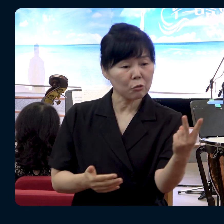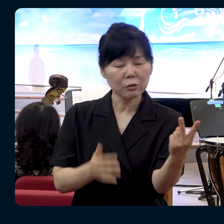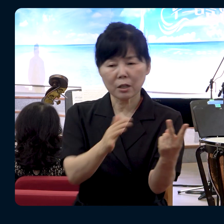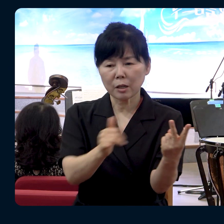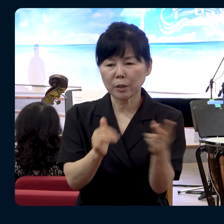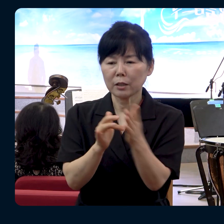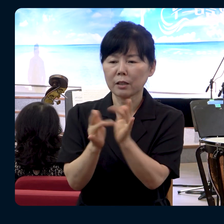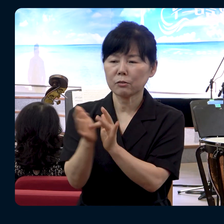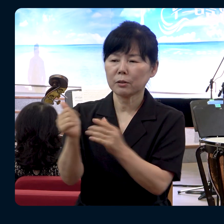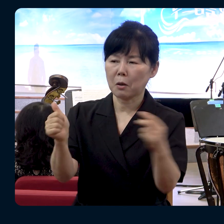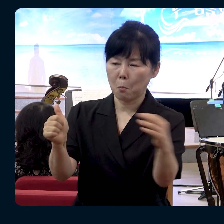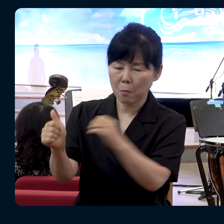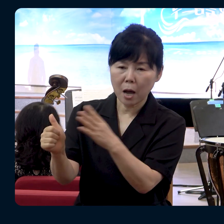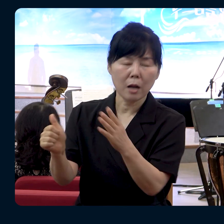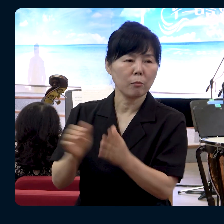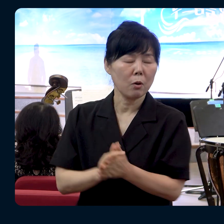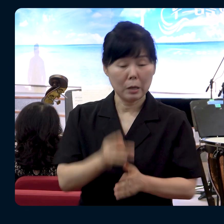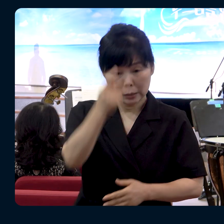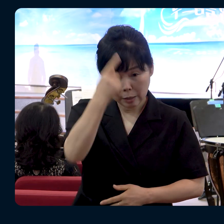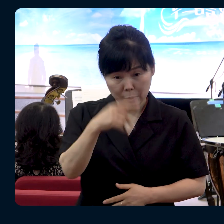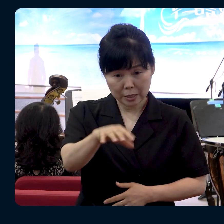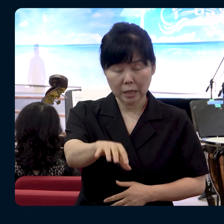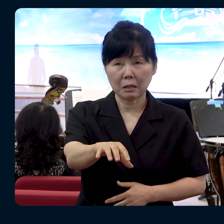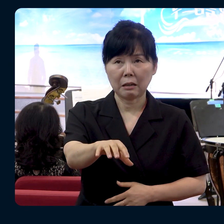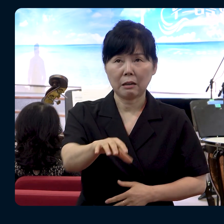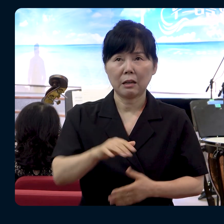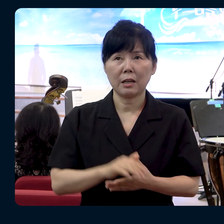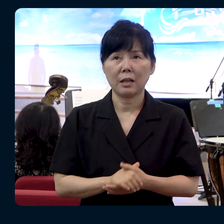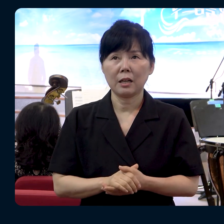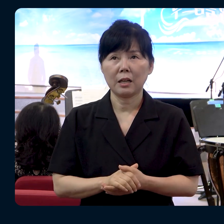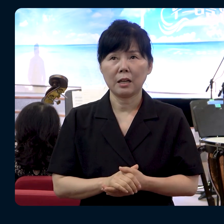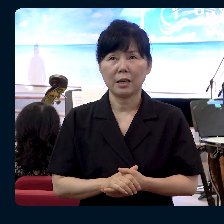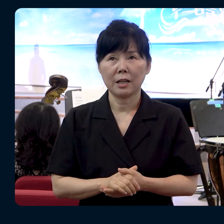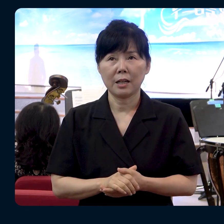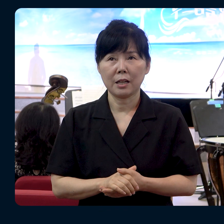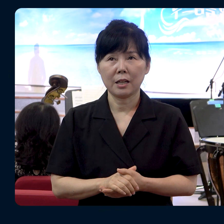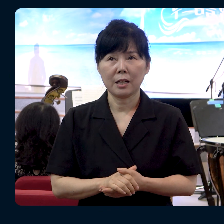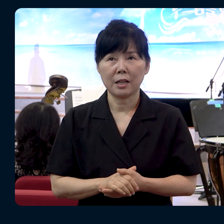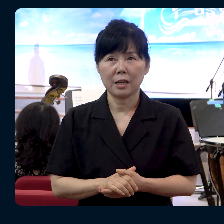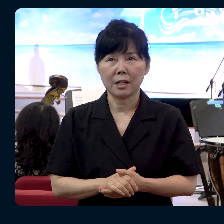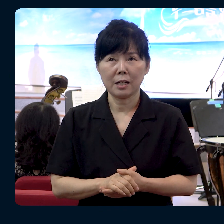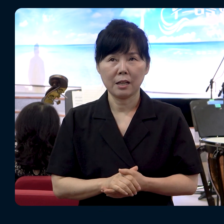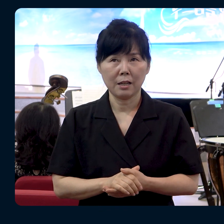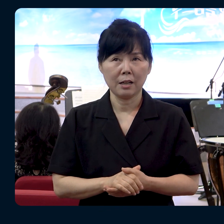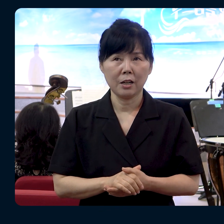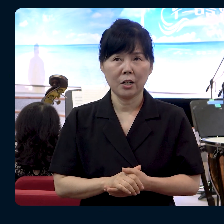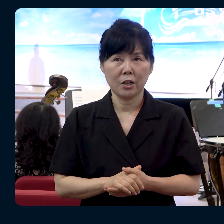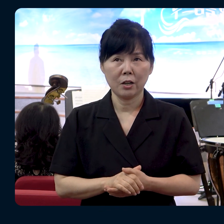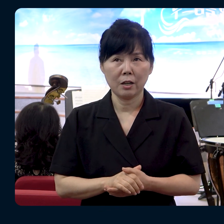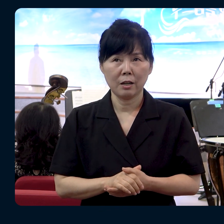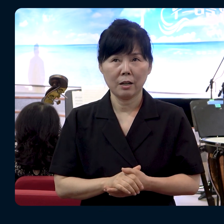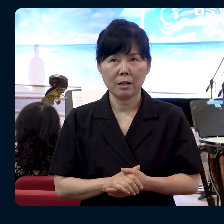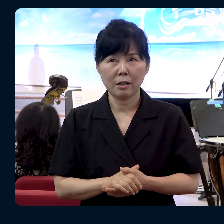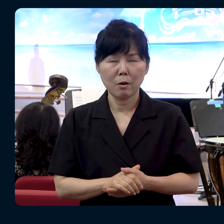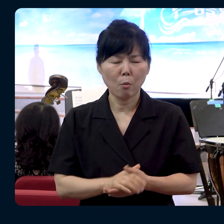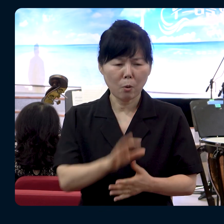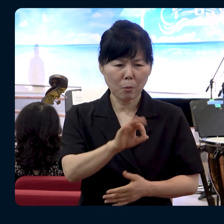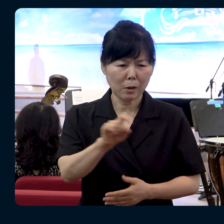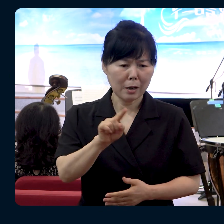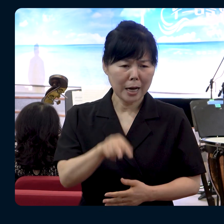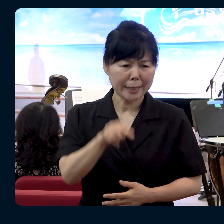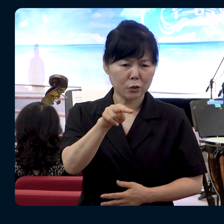장면이 있는데, 사마리아는 늘 이 구약시대 아수르가 북이스라엘을 침략했을